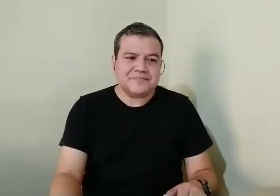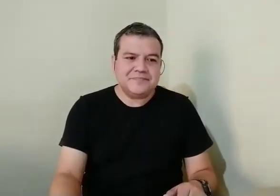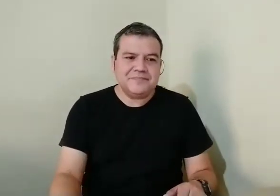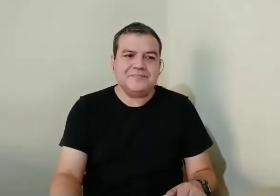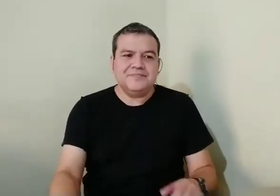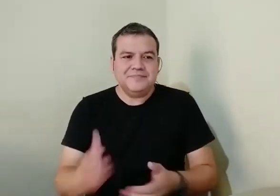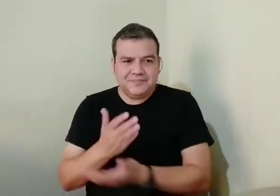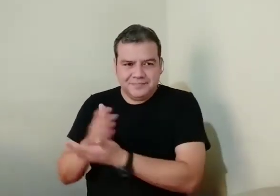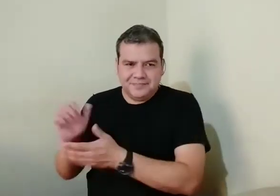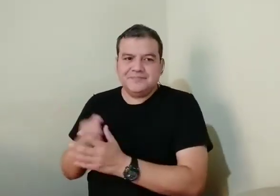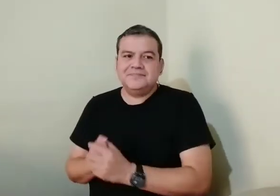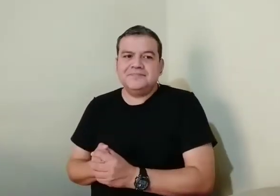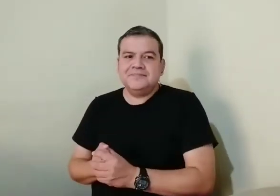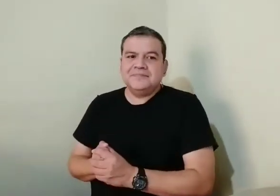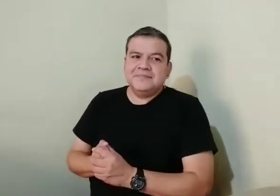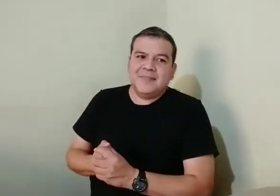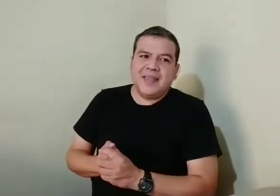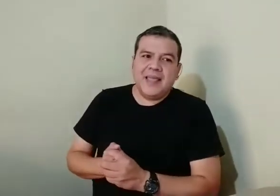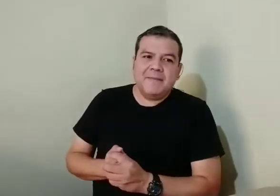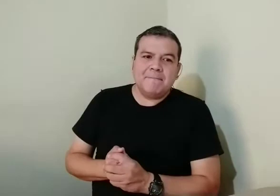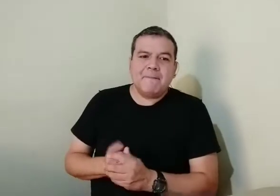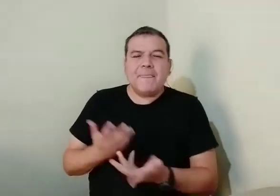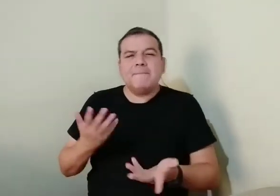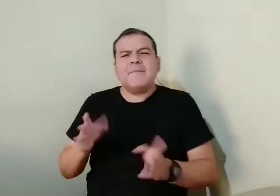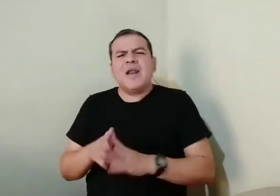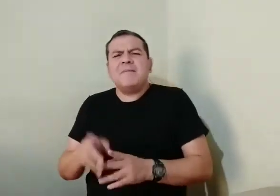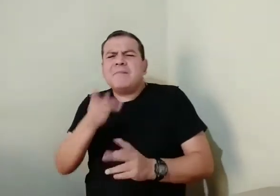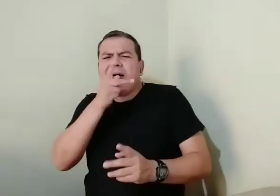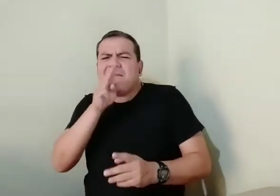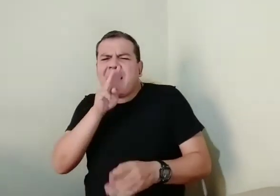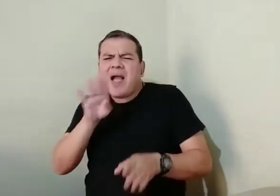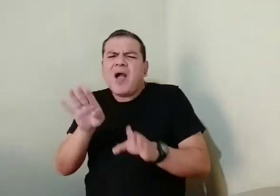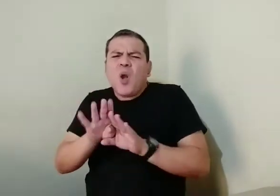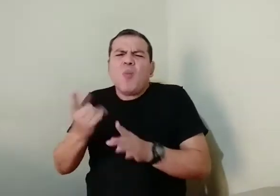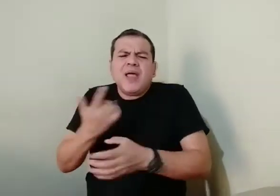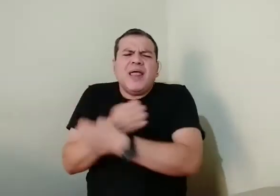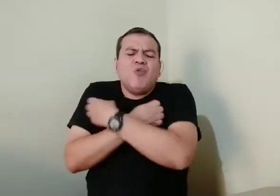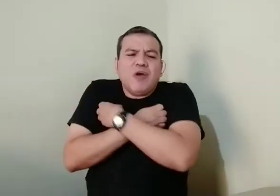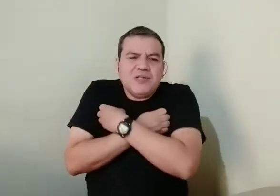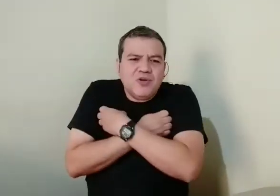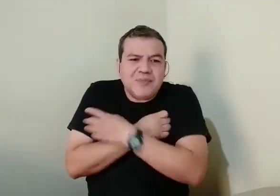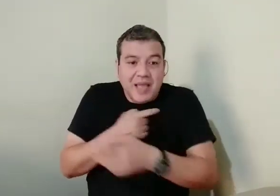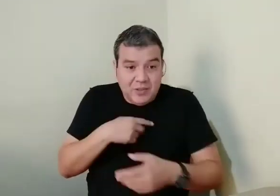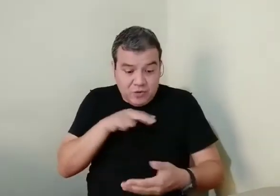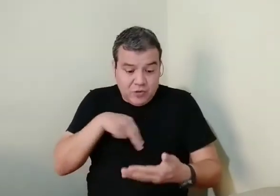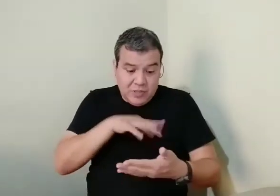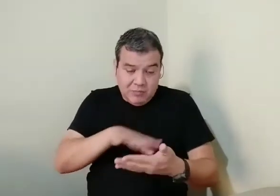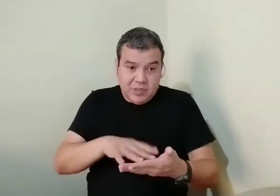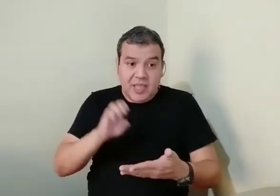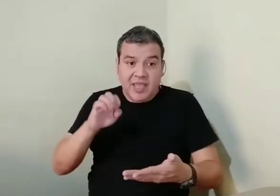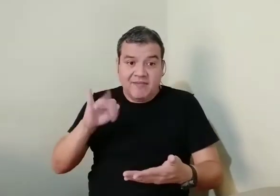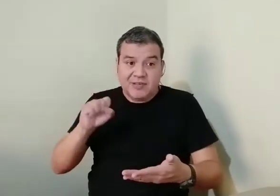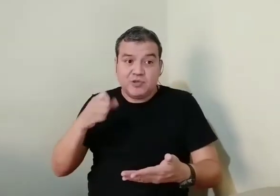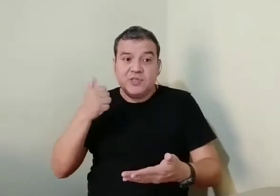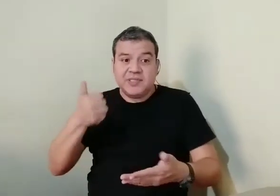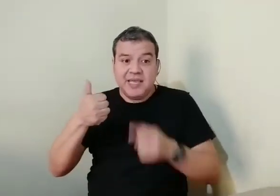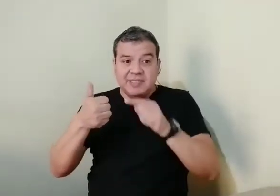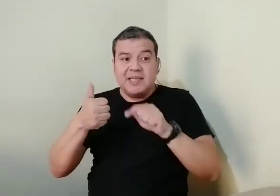a nuestros hijos, y Proverbios 31:10 habla de las características de la